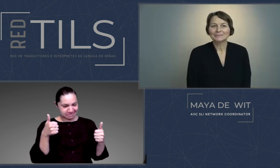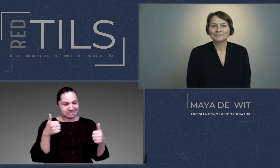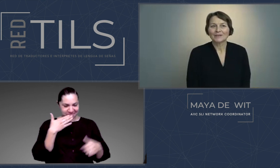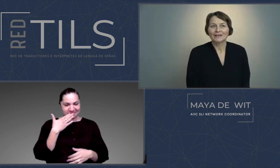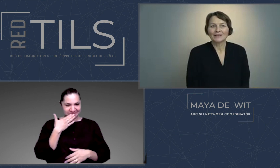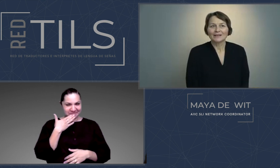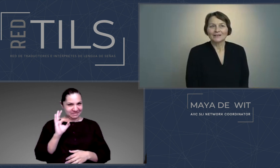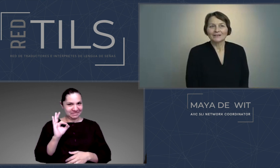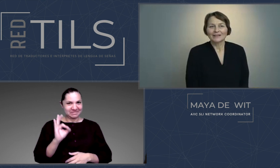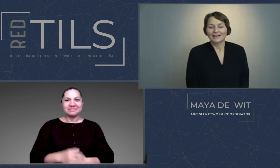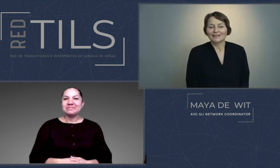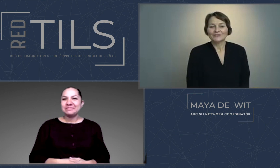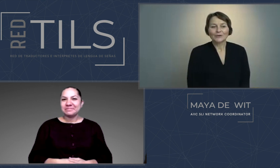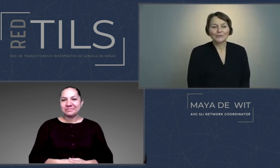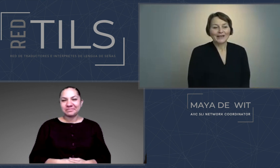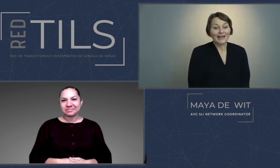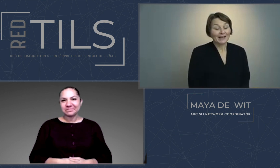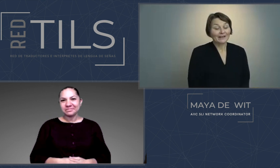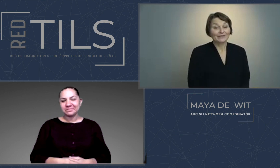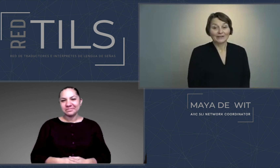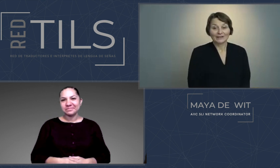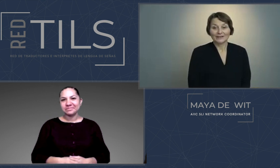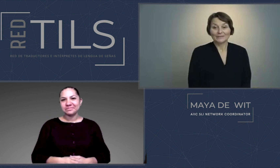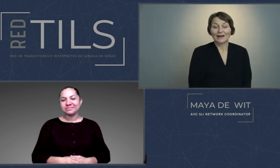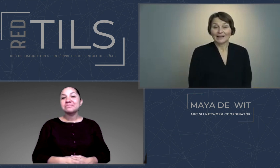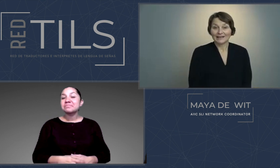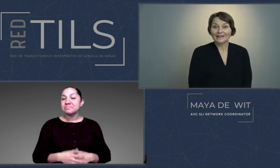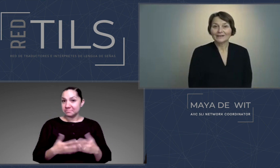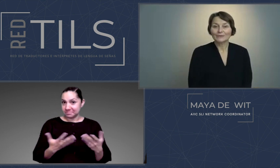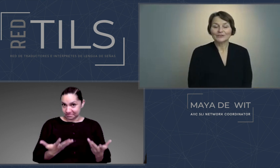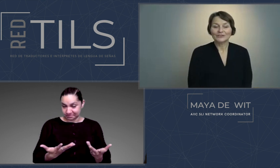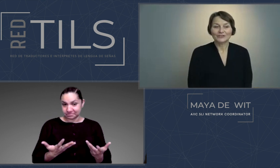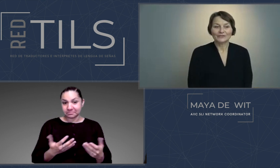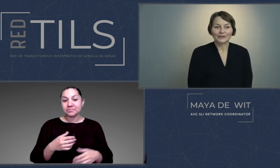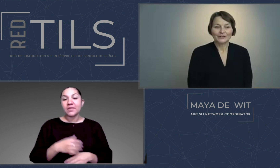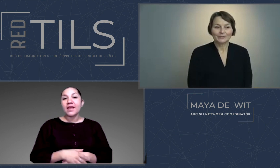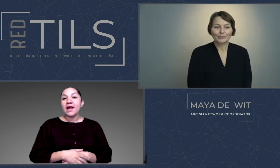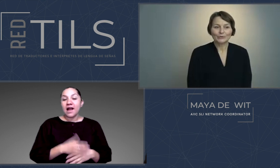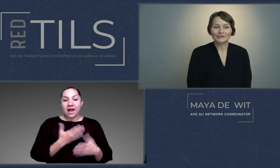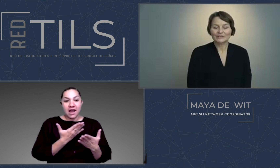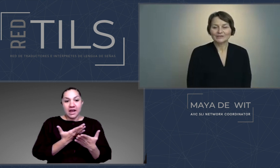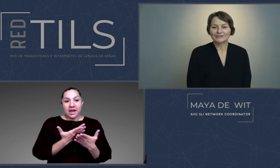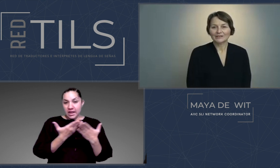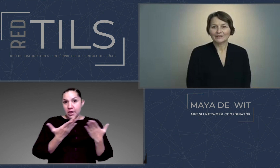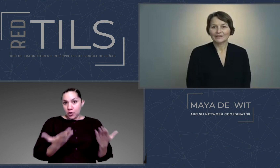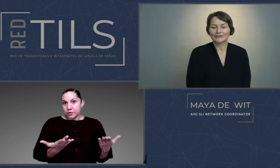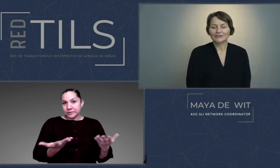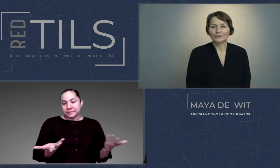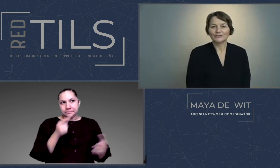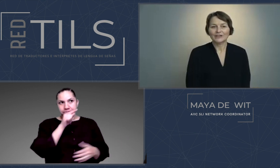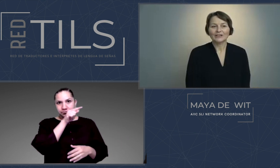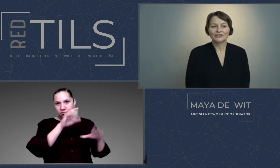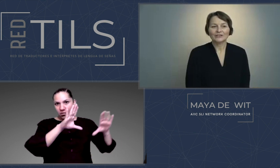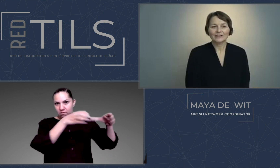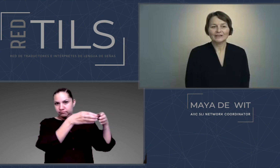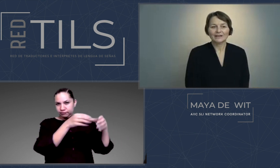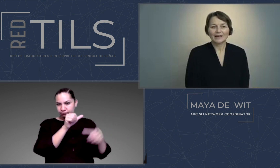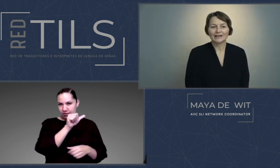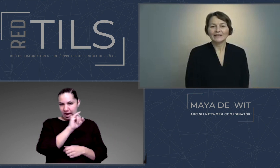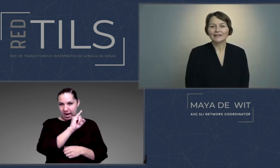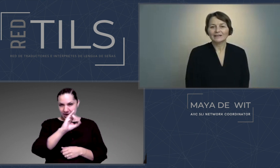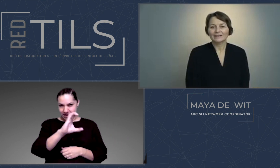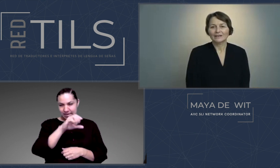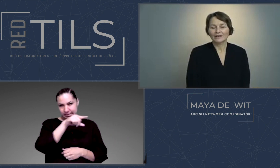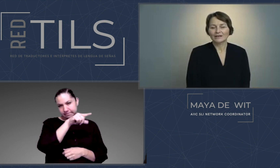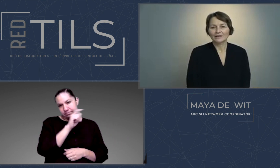gracias. Okay, so we have Y AIC, which is the tenemos a la American AIC, Association, and que this es una